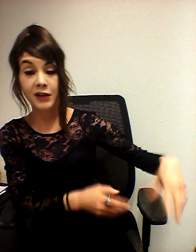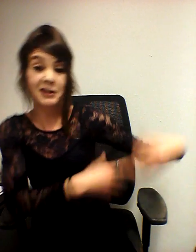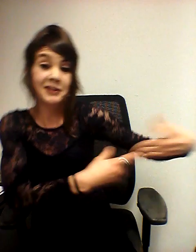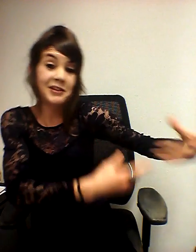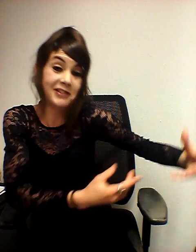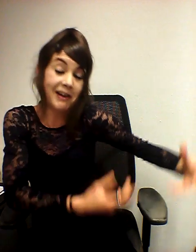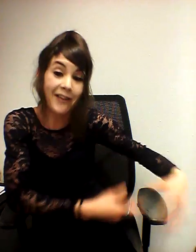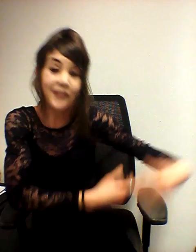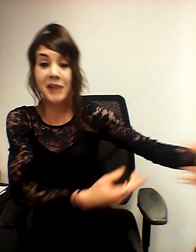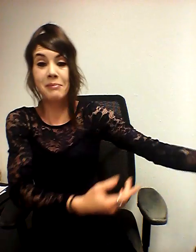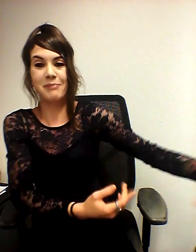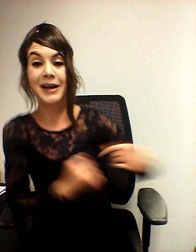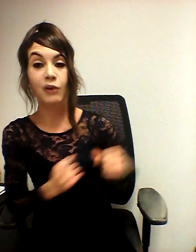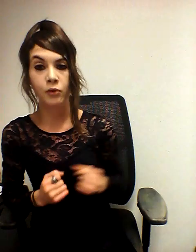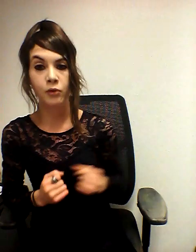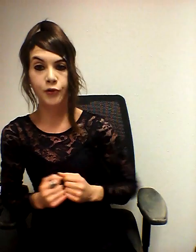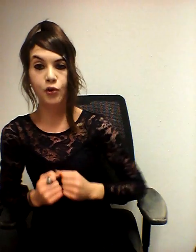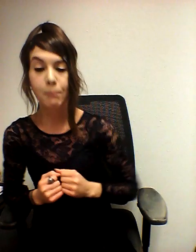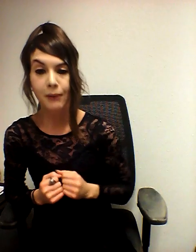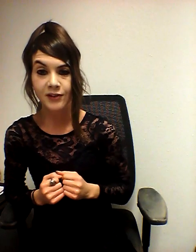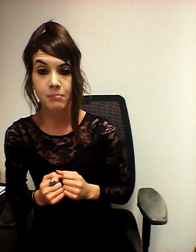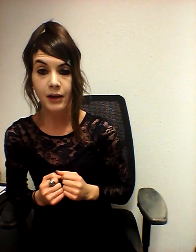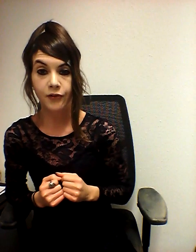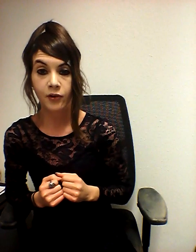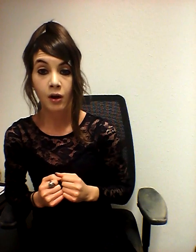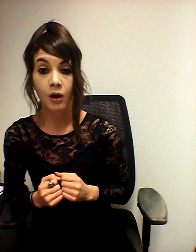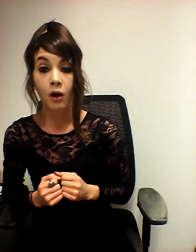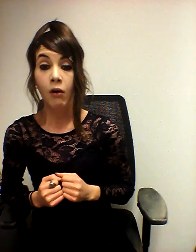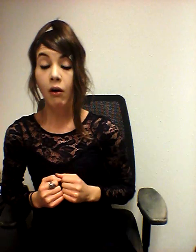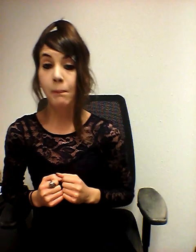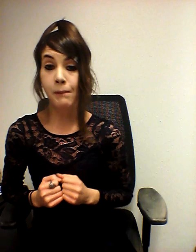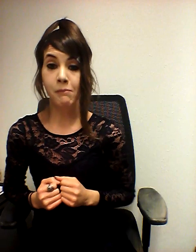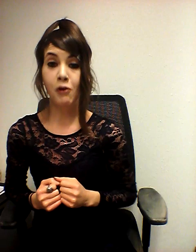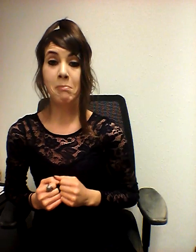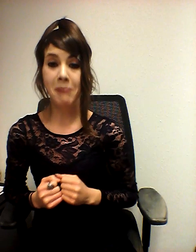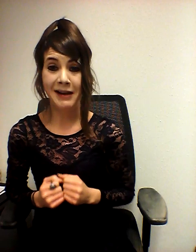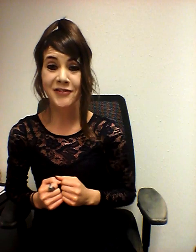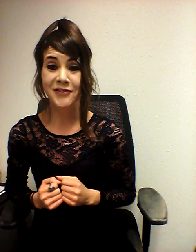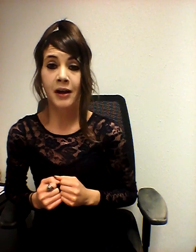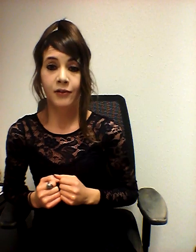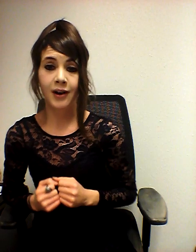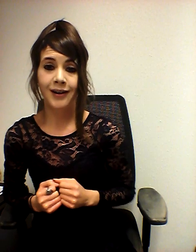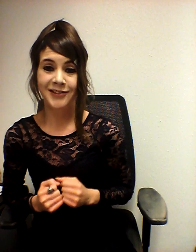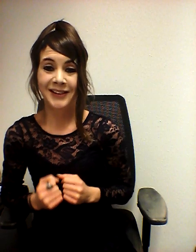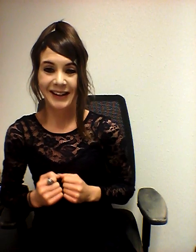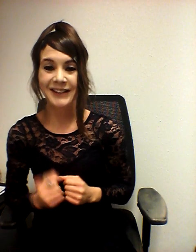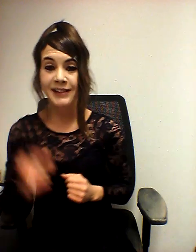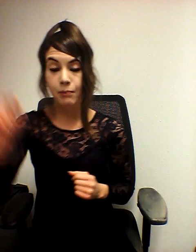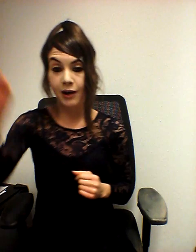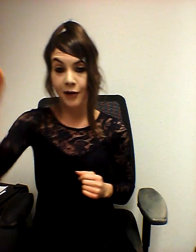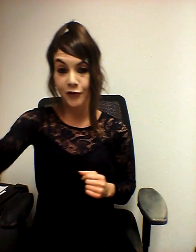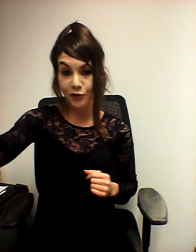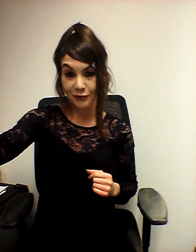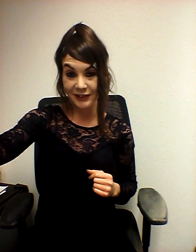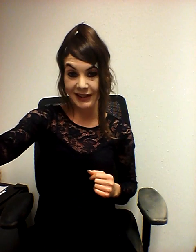jezelf dat is een ander membraan omhuld compartiment op het moment dat eh de brandstoffen die in